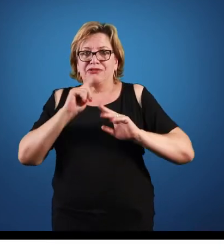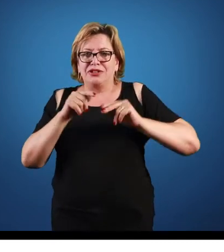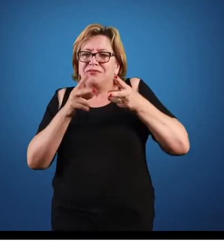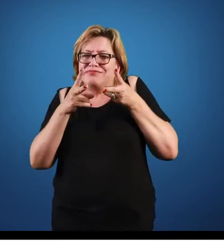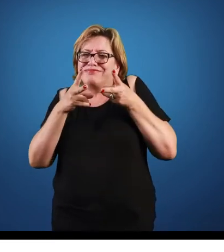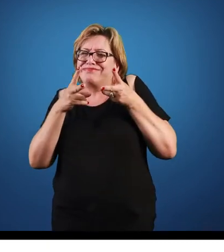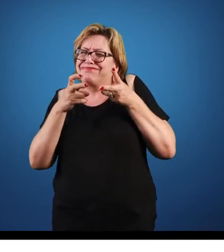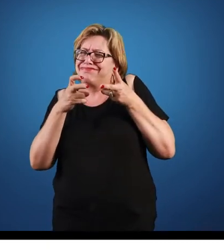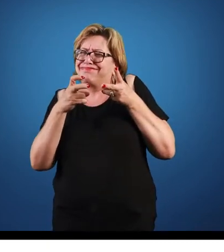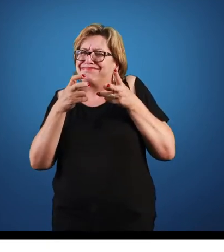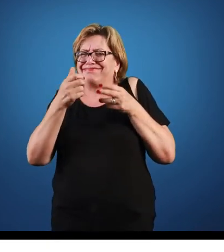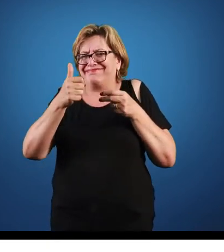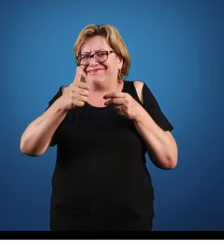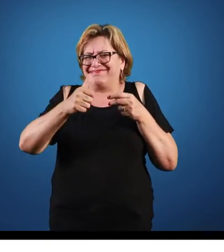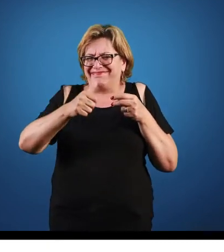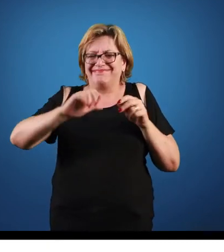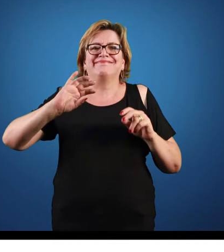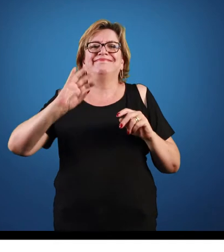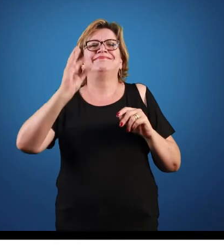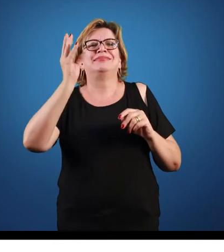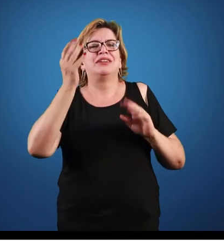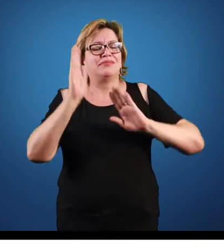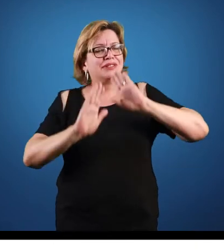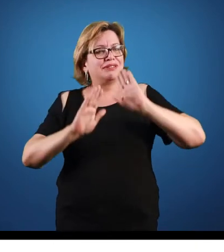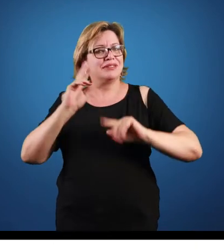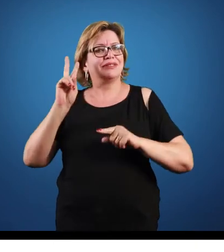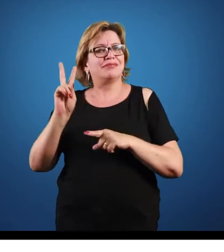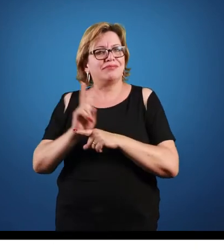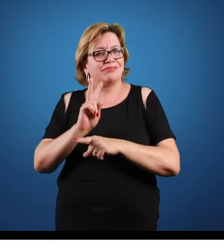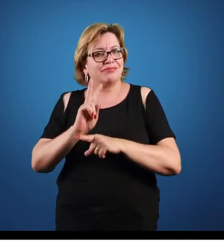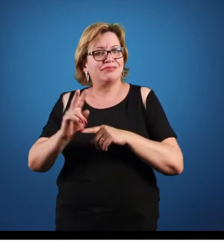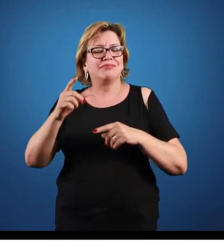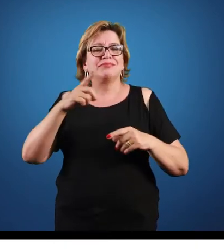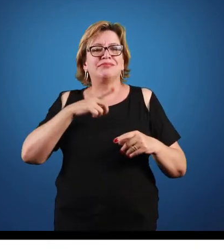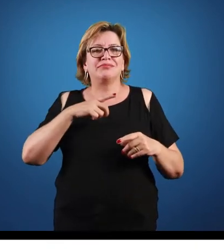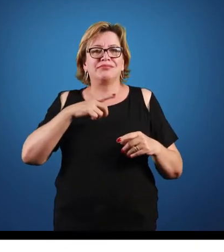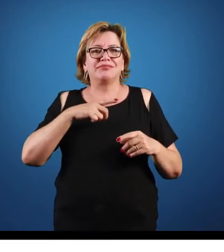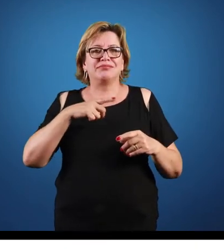percebe que o negócio não foi bem feito então tem que tomar cuidado com os detalhes